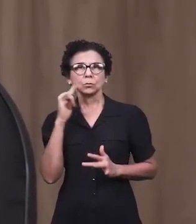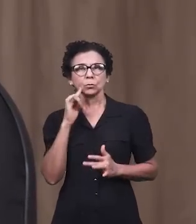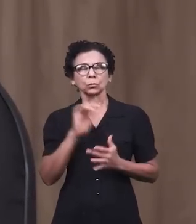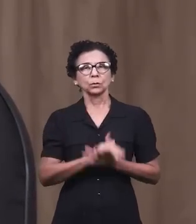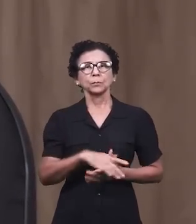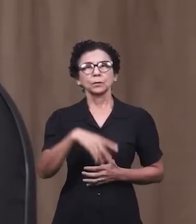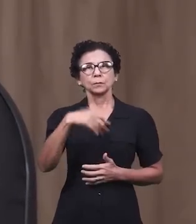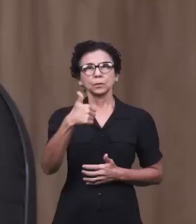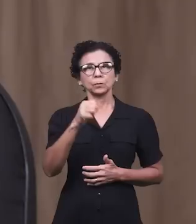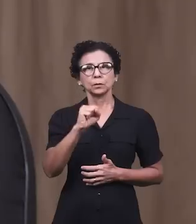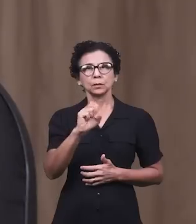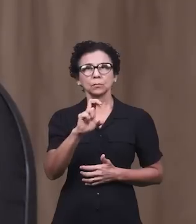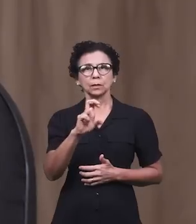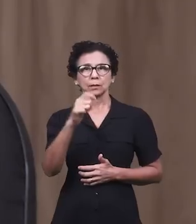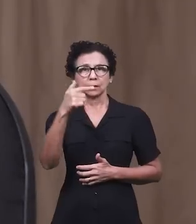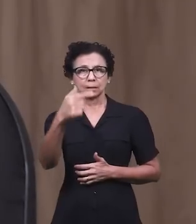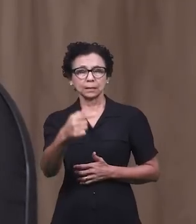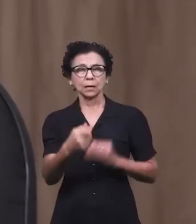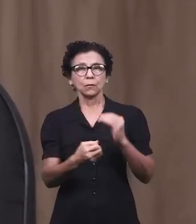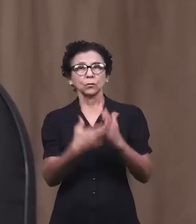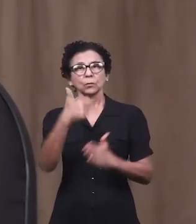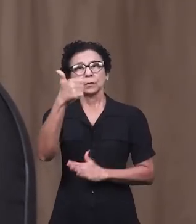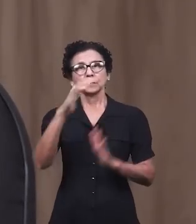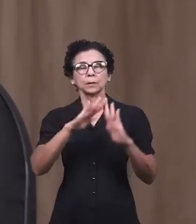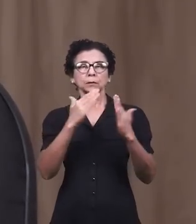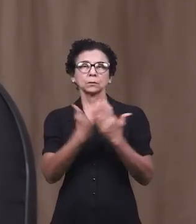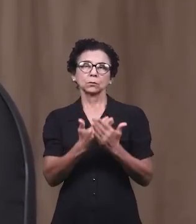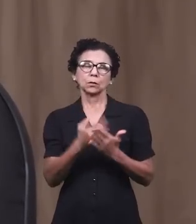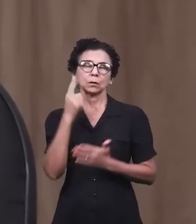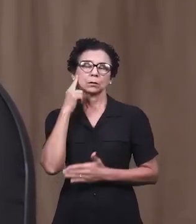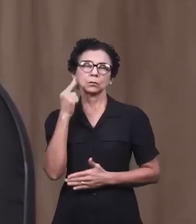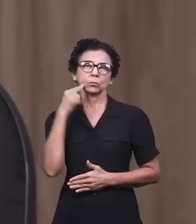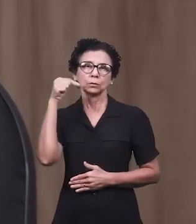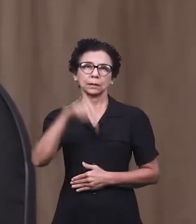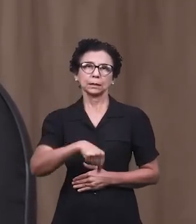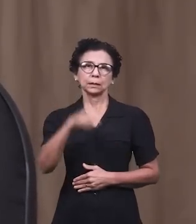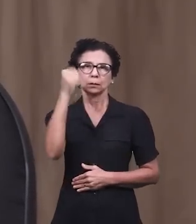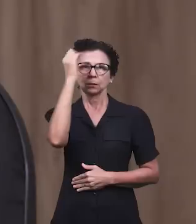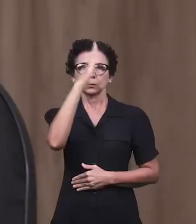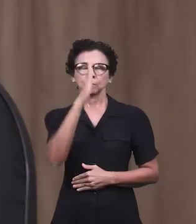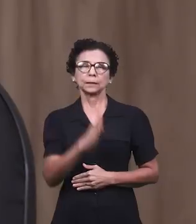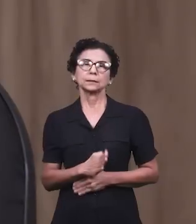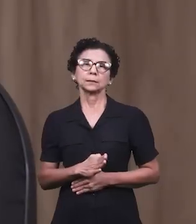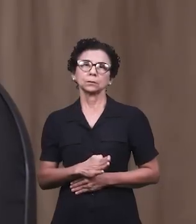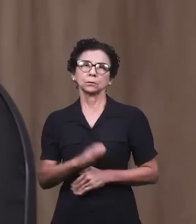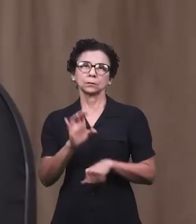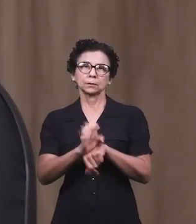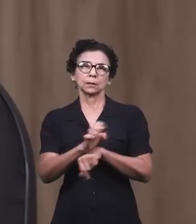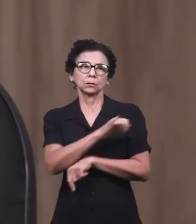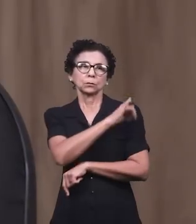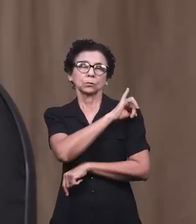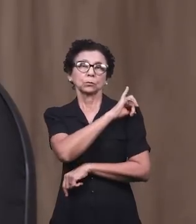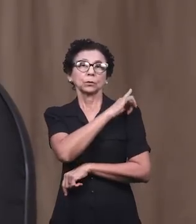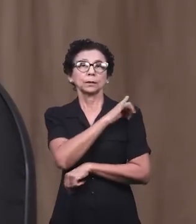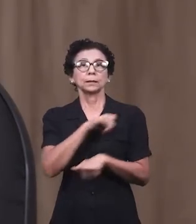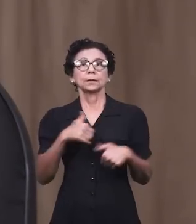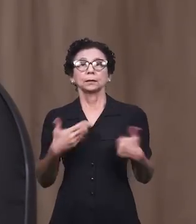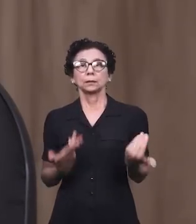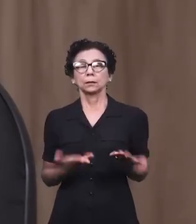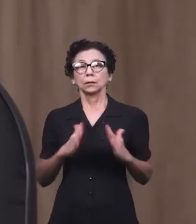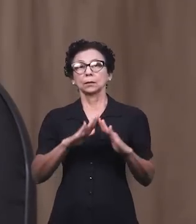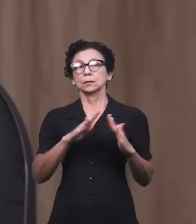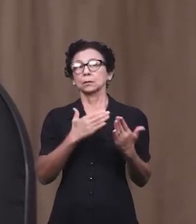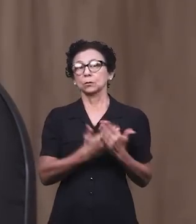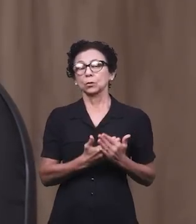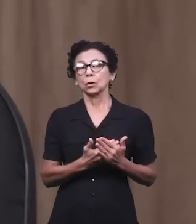1857, houve a fundação da primeira escola para surdos aqui no Brasil, que foi no Rio de Janeiro. Então, essa escola, por